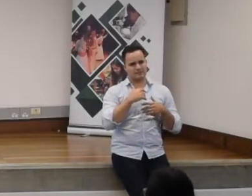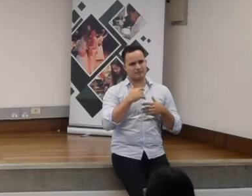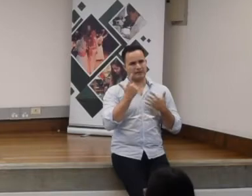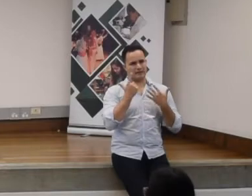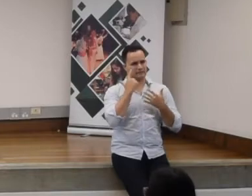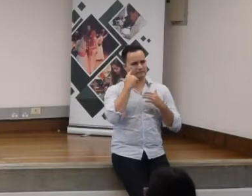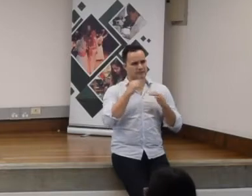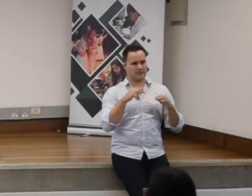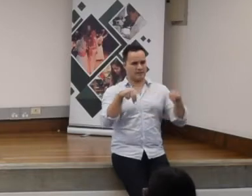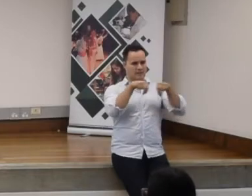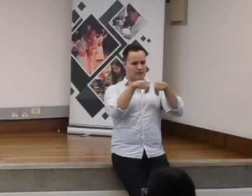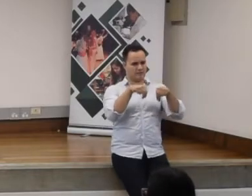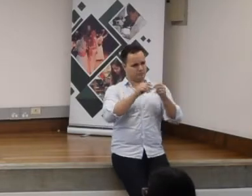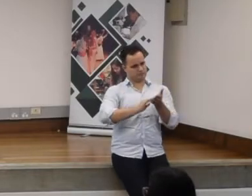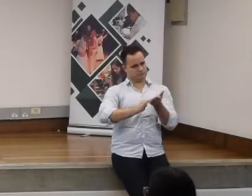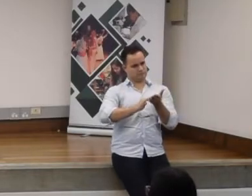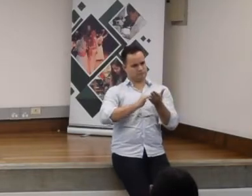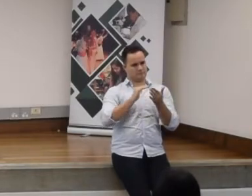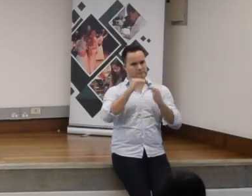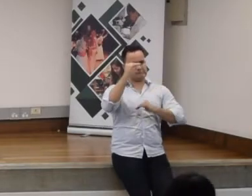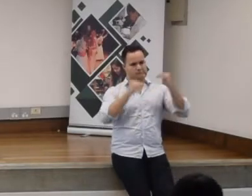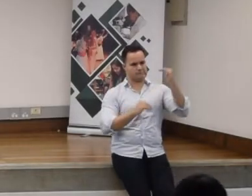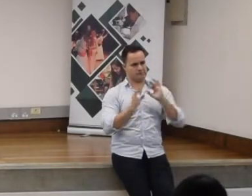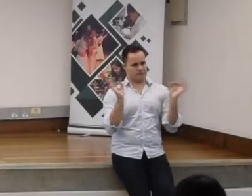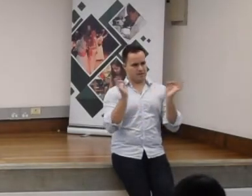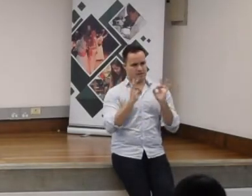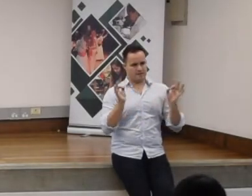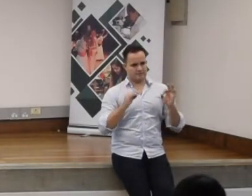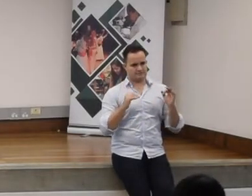equidad en la educación superior.